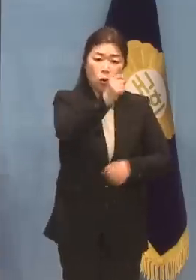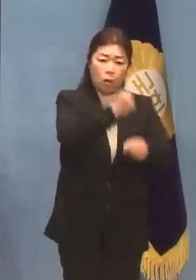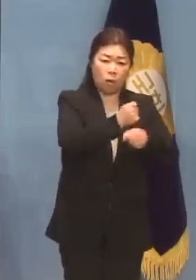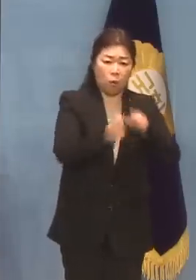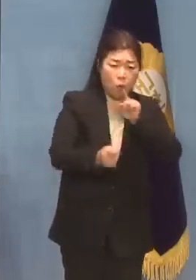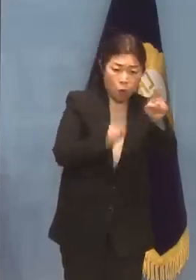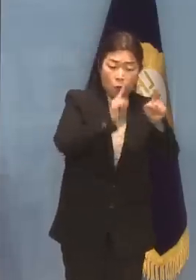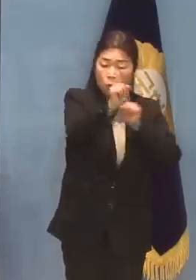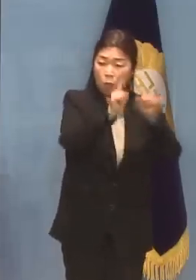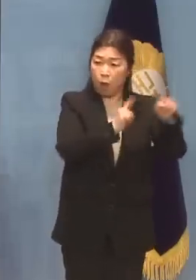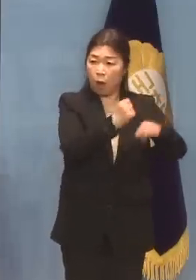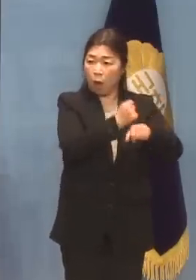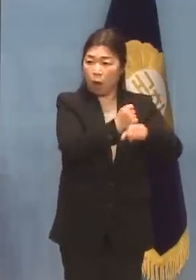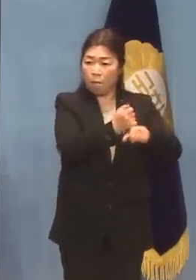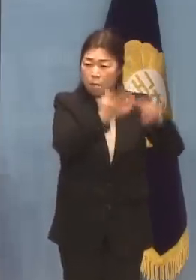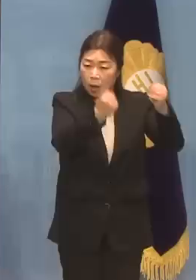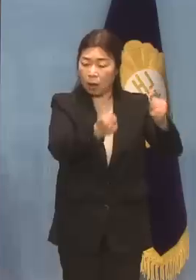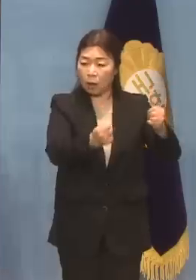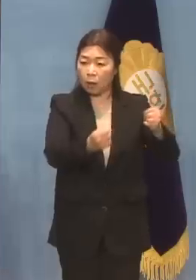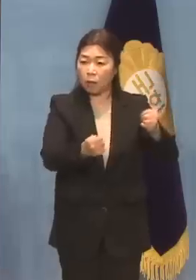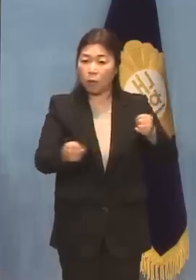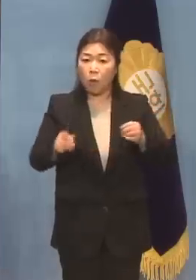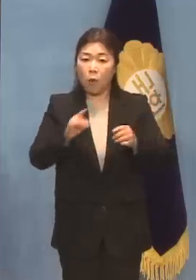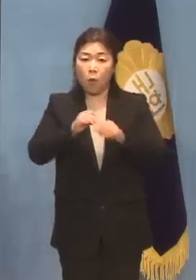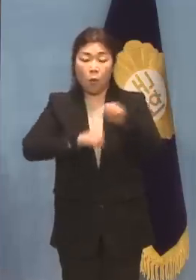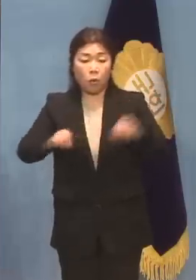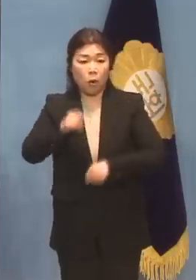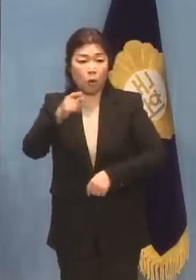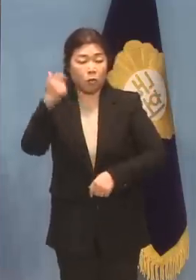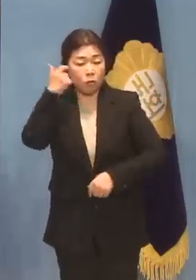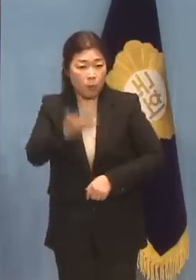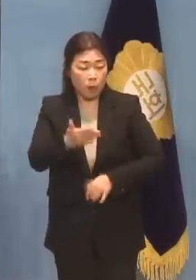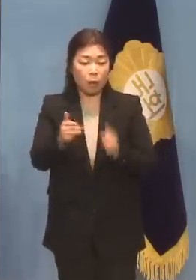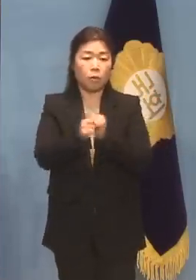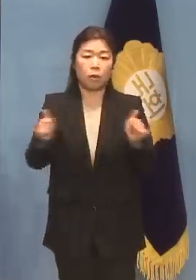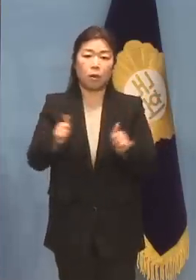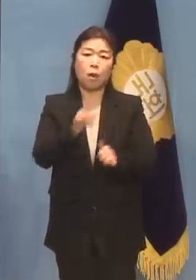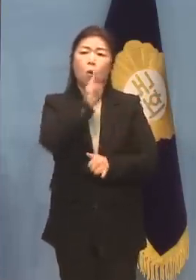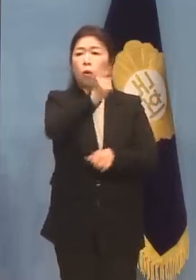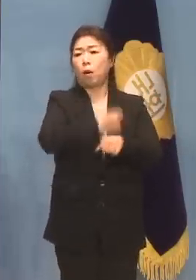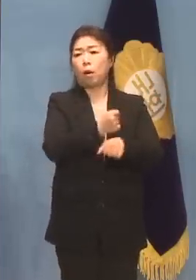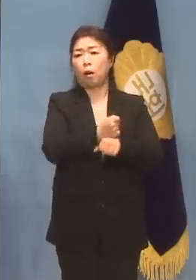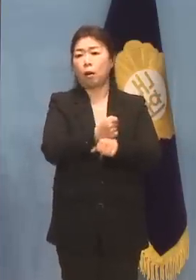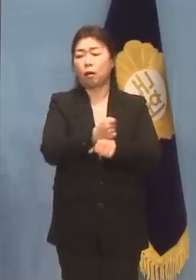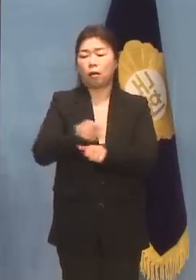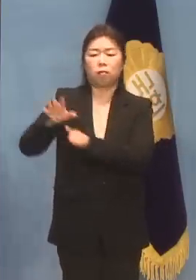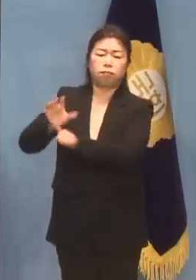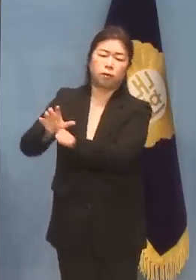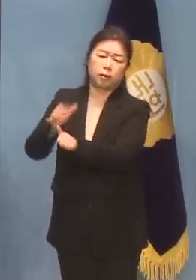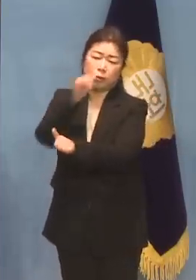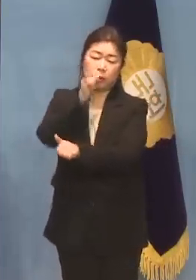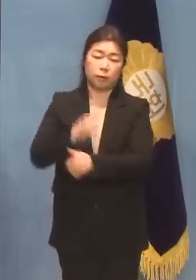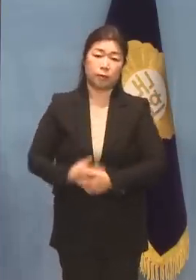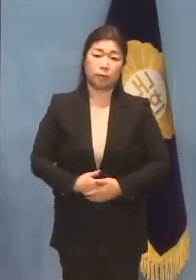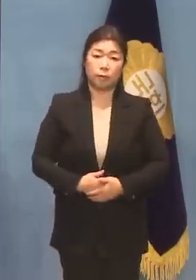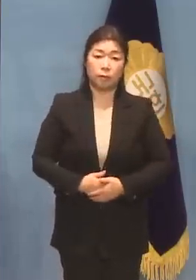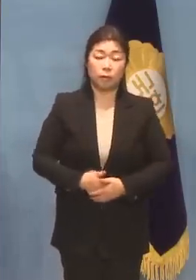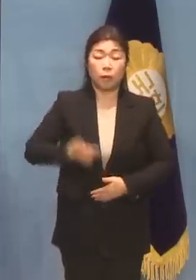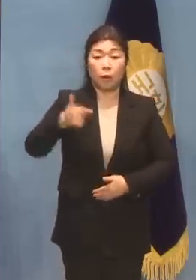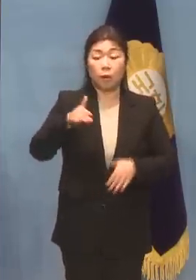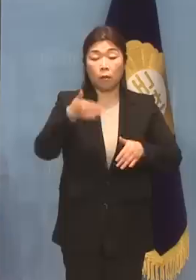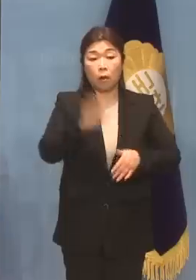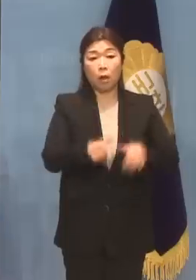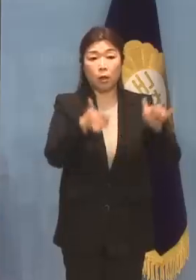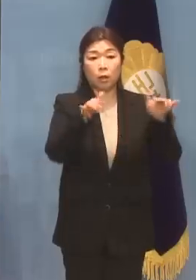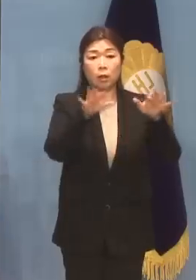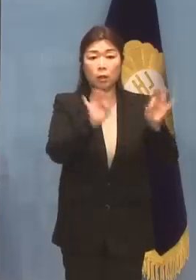권리를 제한하고 재갈을 물리기에만 혈안이 되어 있습니다. 하지만 김기현 당대표 후보의